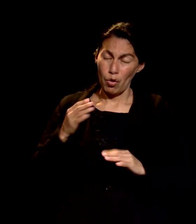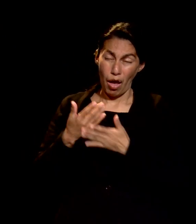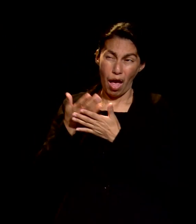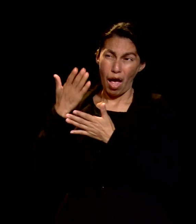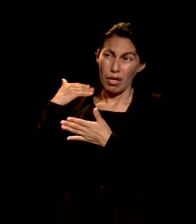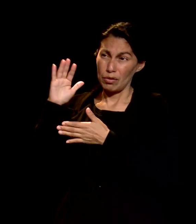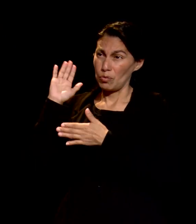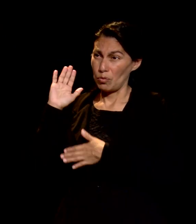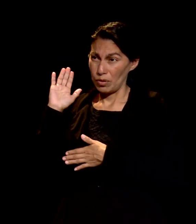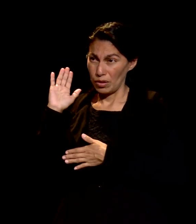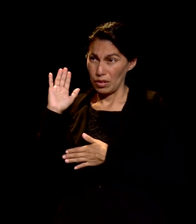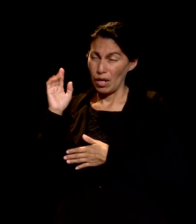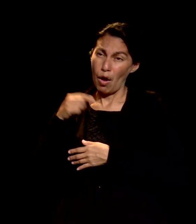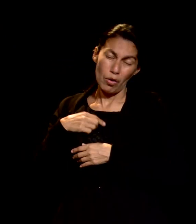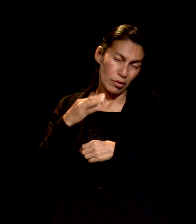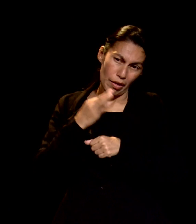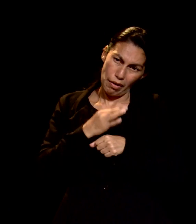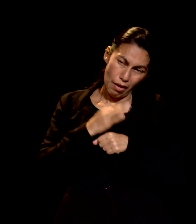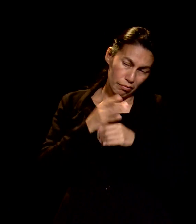absolver de mi compromiso.